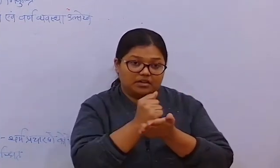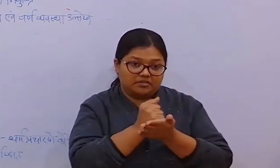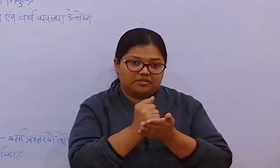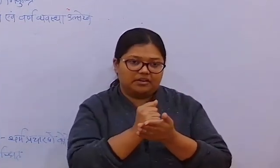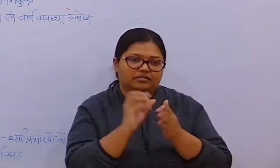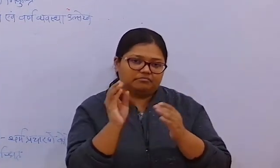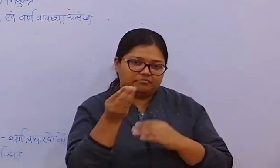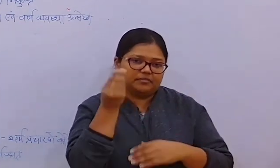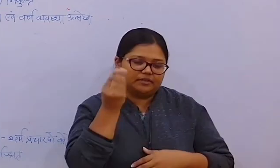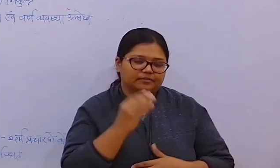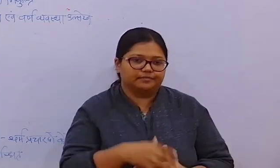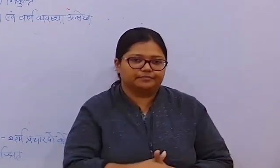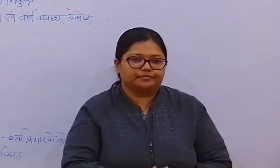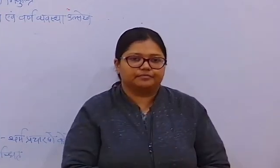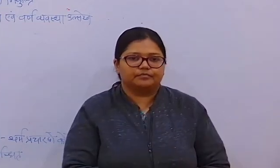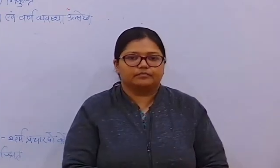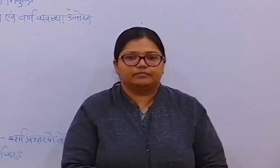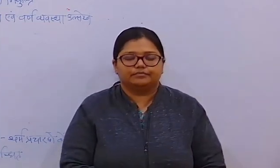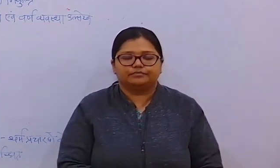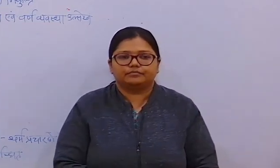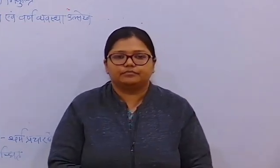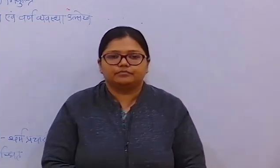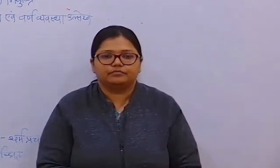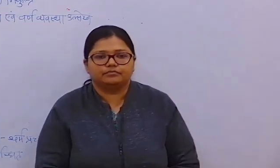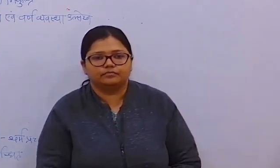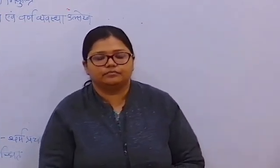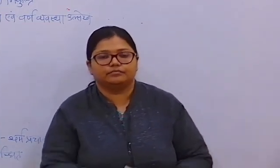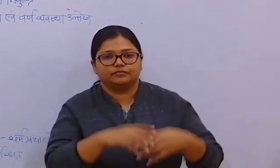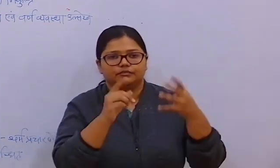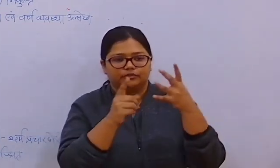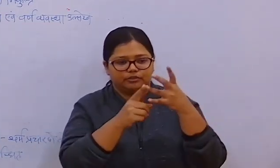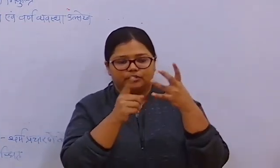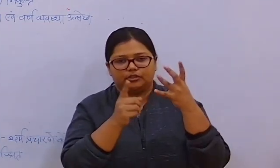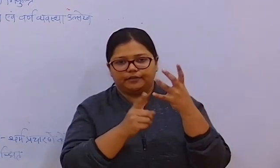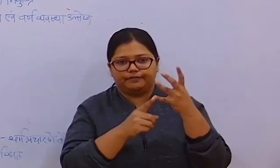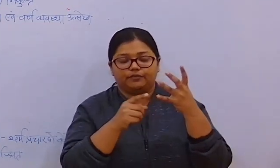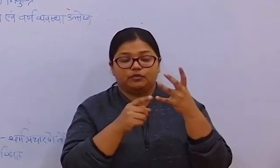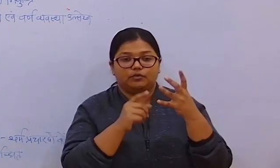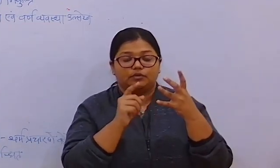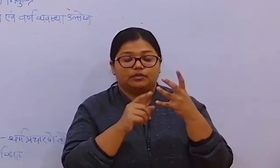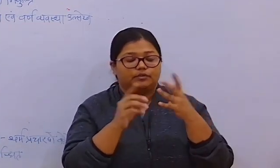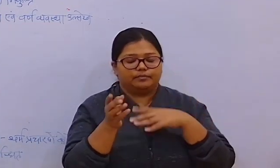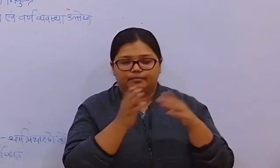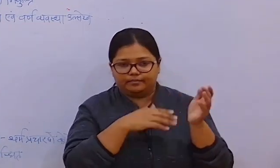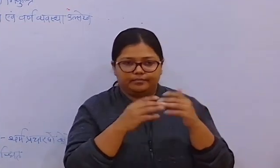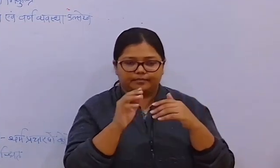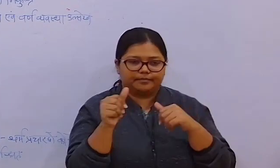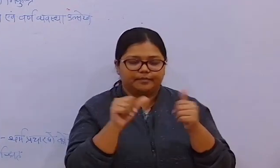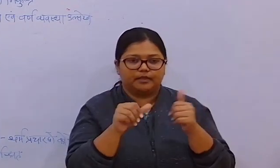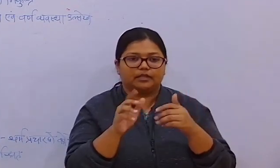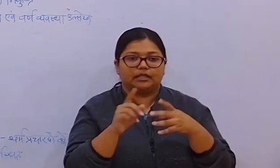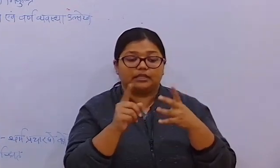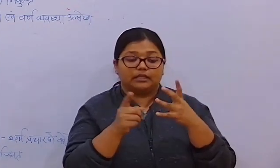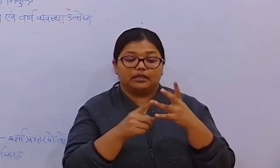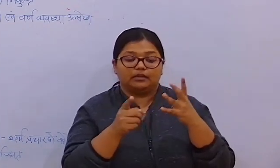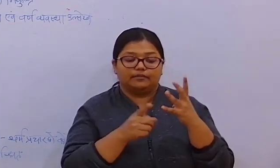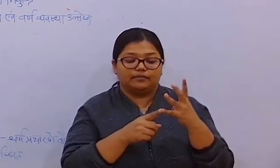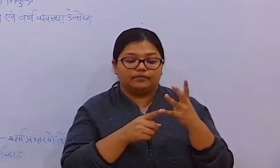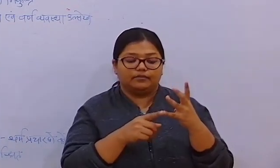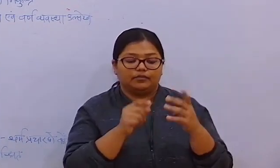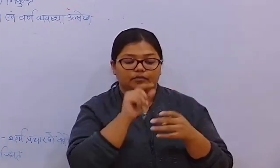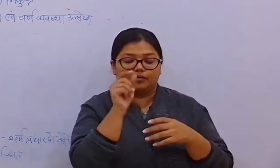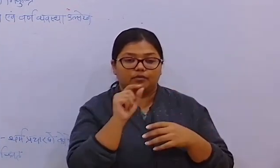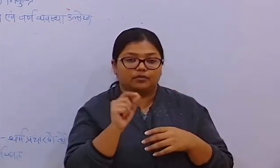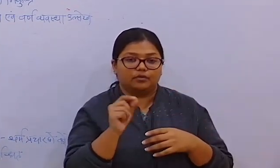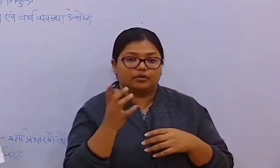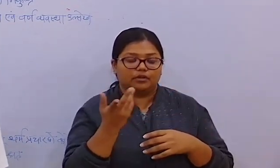चलो उसके बाद हम किस में आए थे, तृतीय व चतुर्थ शिलालेख में, ठीक है। यहां पे धर्म से संबंधित नियमों